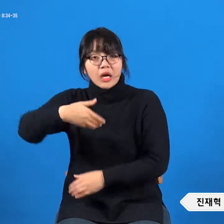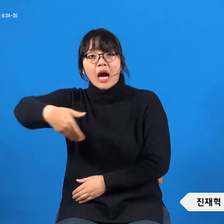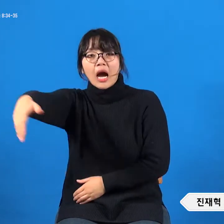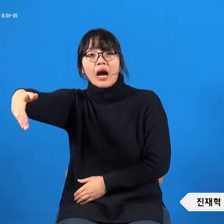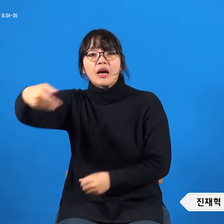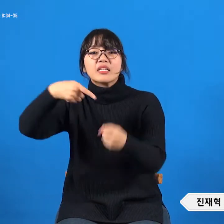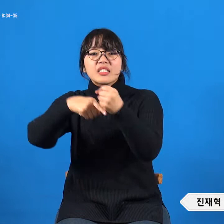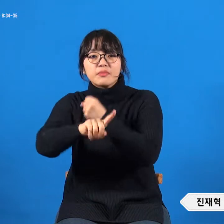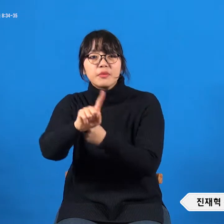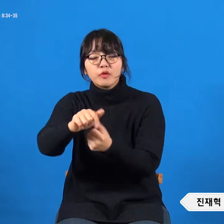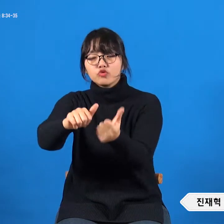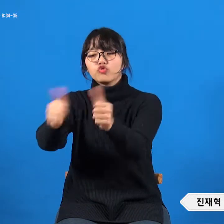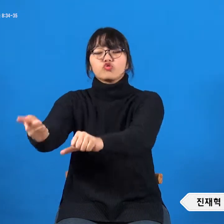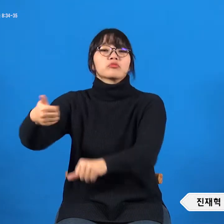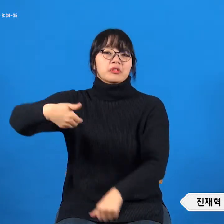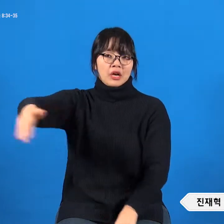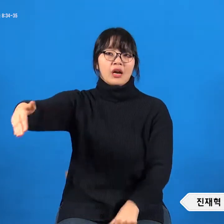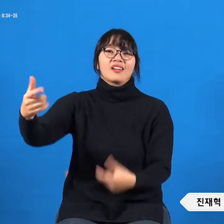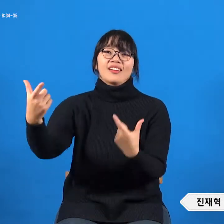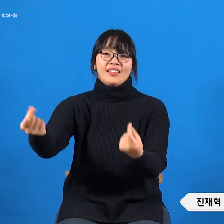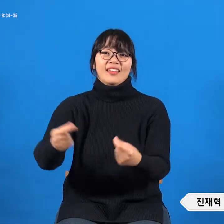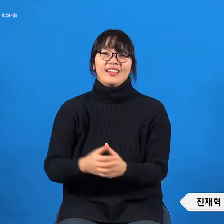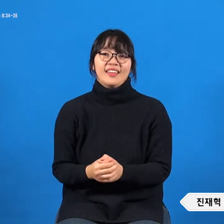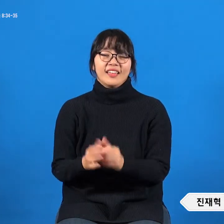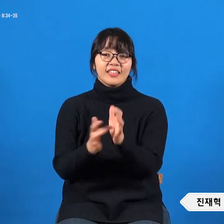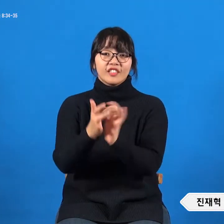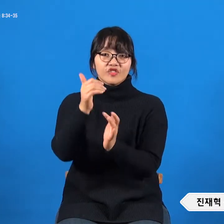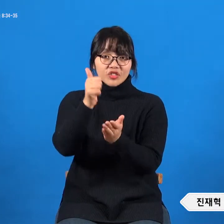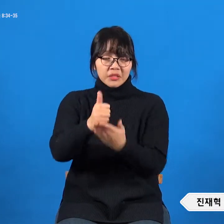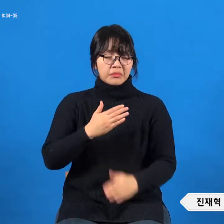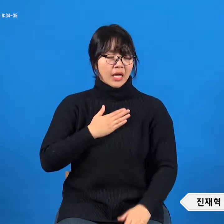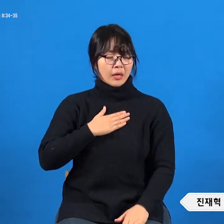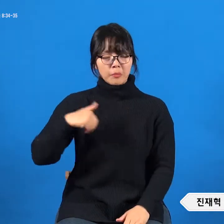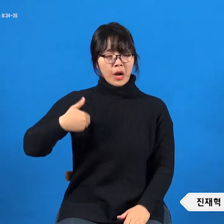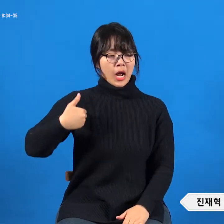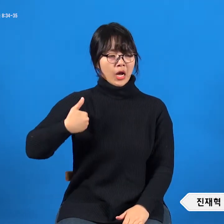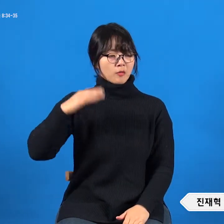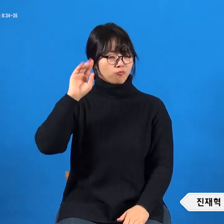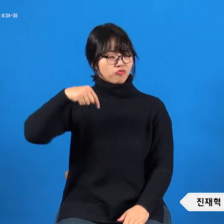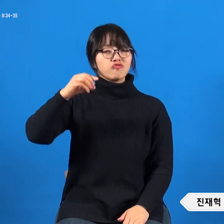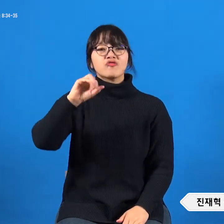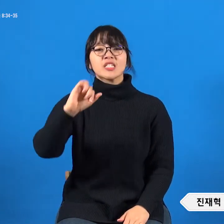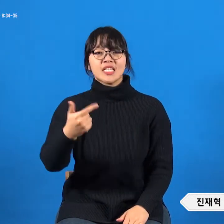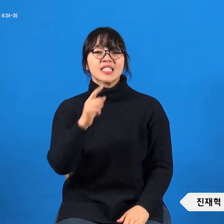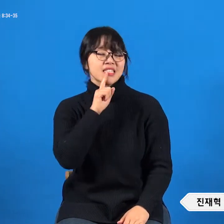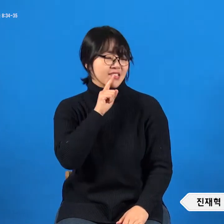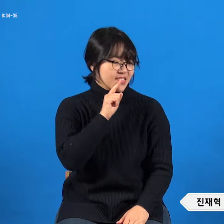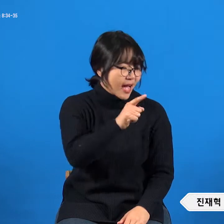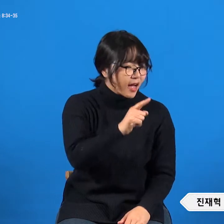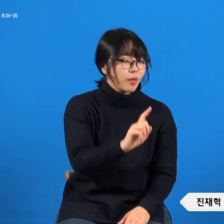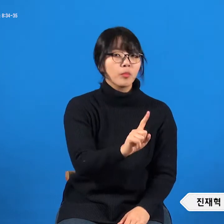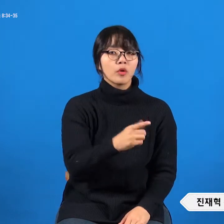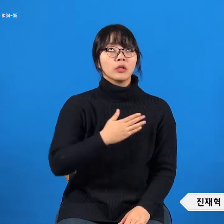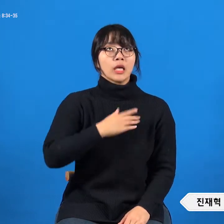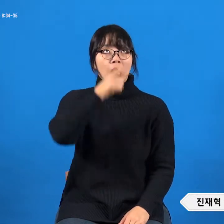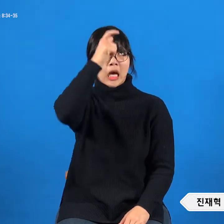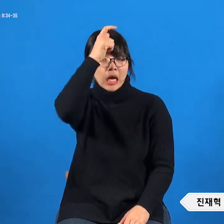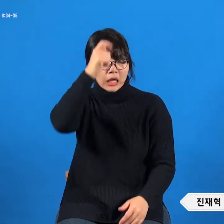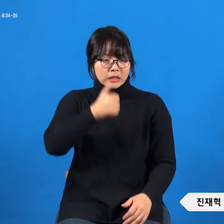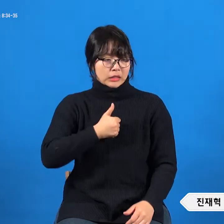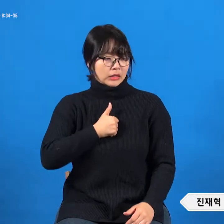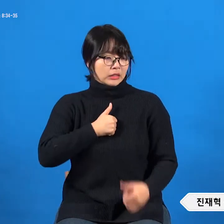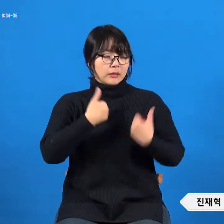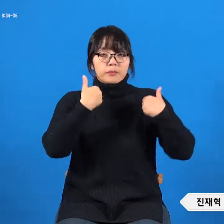죽음을 향하는 길입니다. 예수님께서 자기를 부인하라고 말씀합니다. 내 자신을 향해 철저하게 죽는 것,